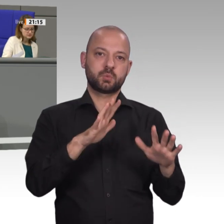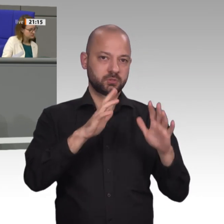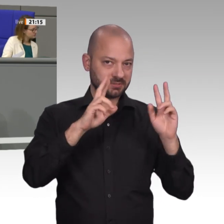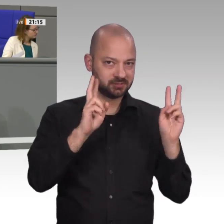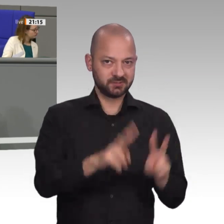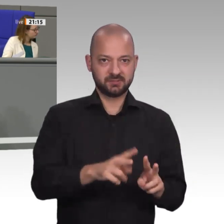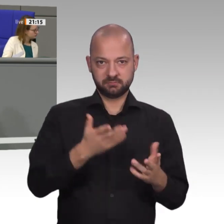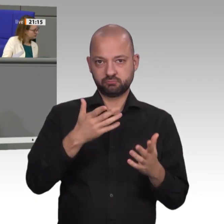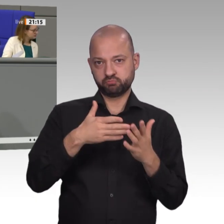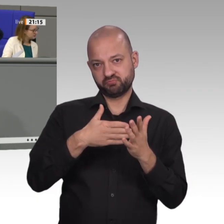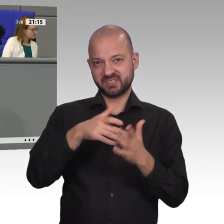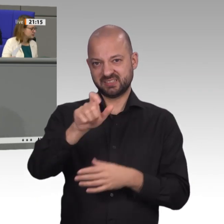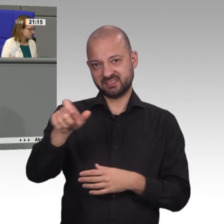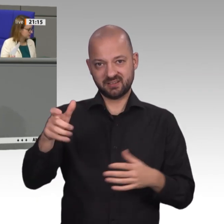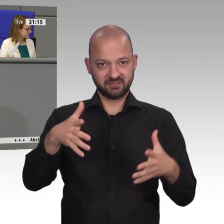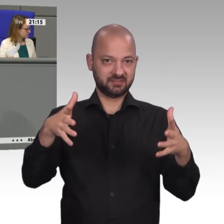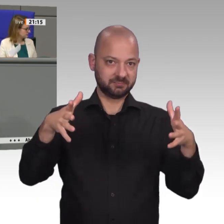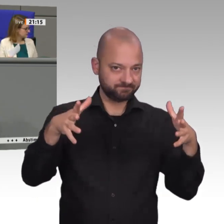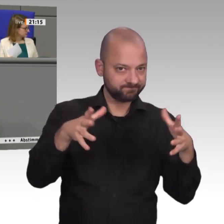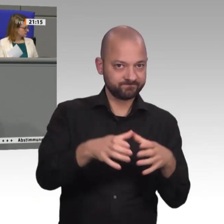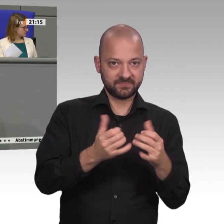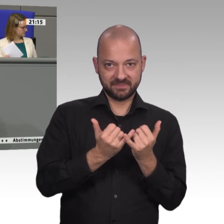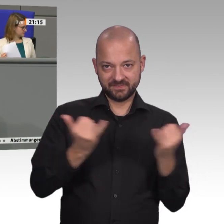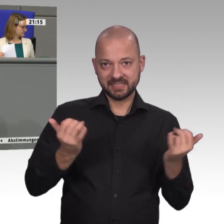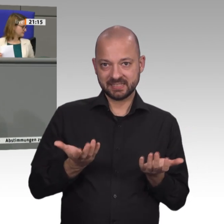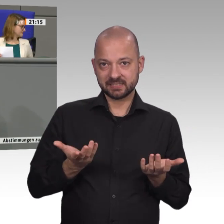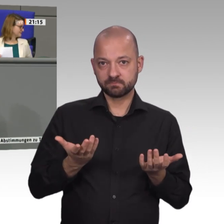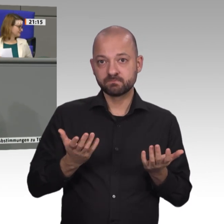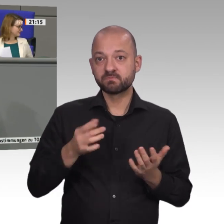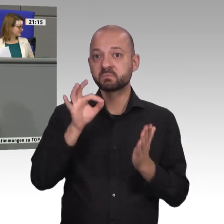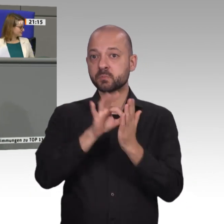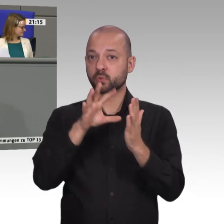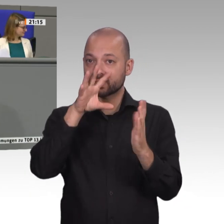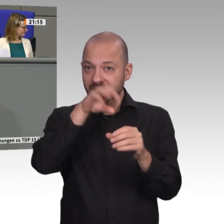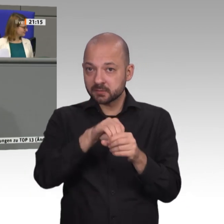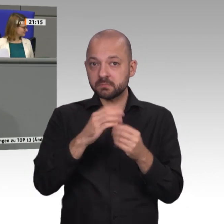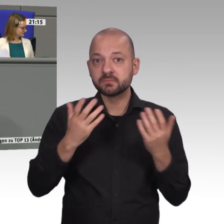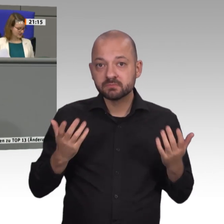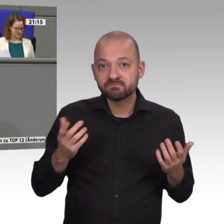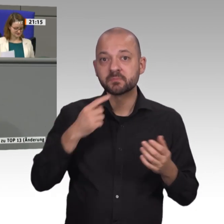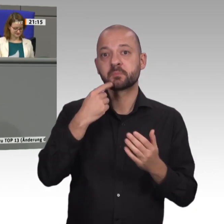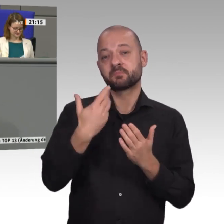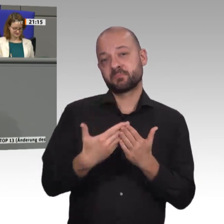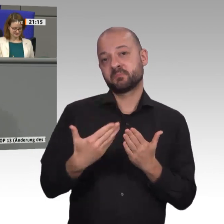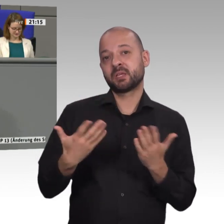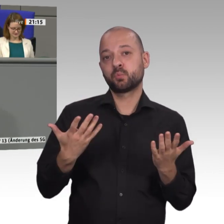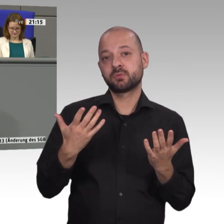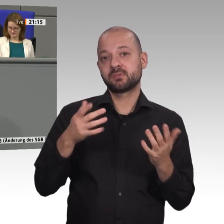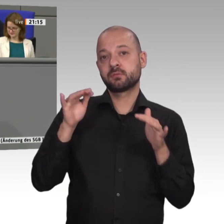nachhaltig abgebaut werden. Deswegen, um den Anreiz für die Wirtschaft zu schaffen, senkte man die Schwerbehindertenausgleichsquote